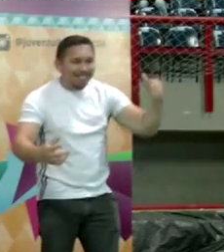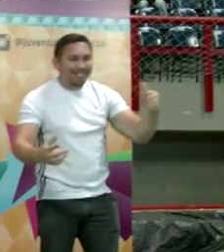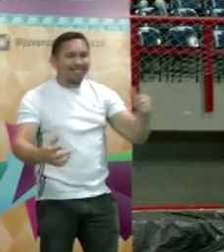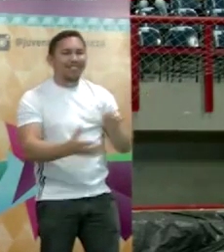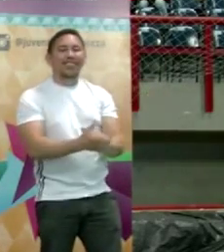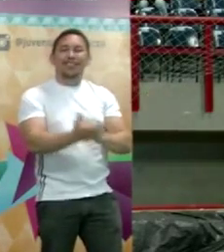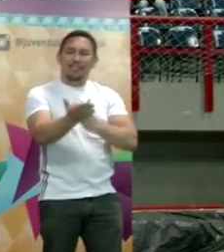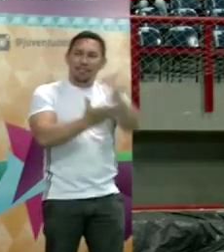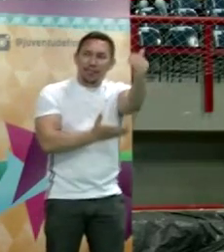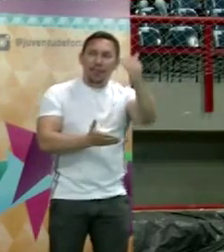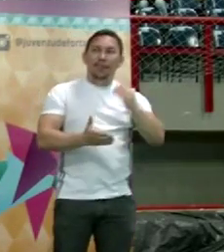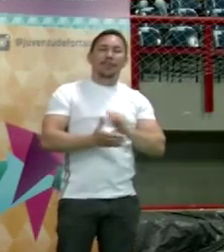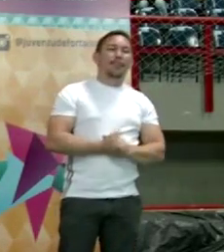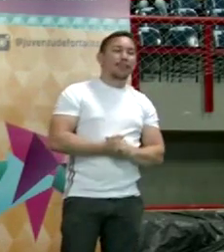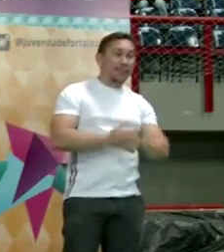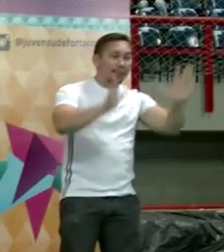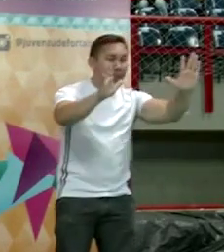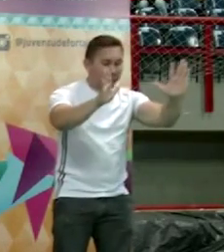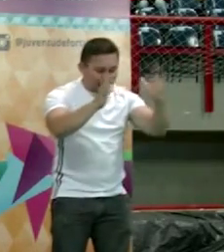Vamos para frente.